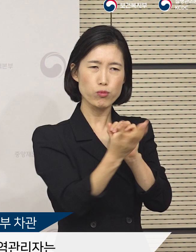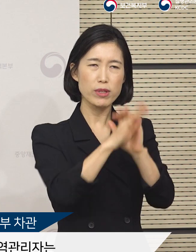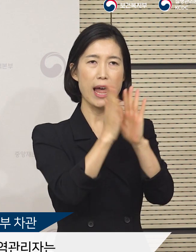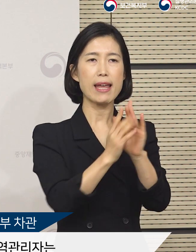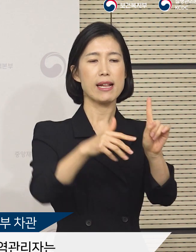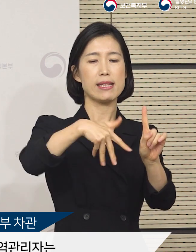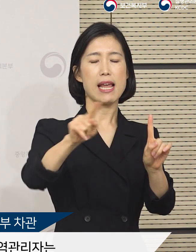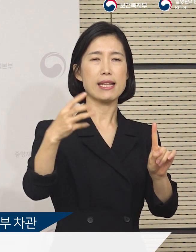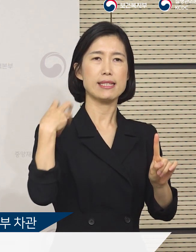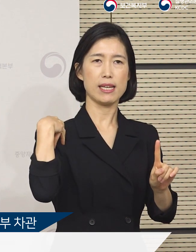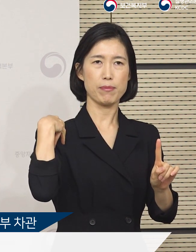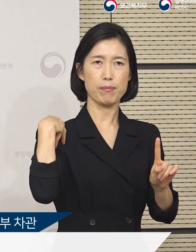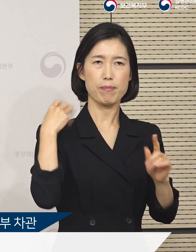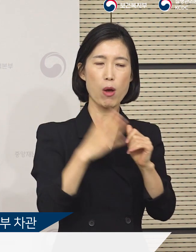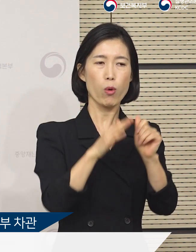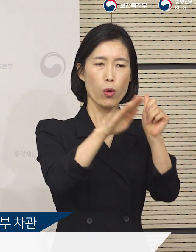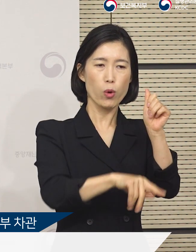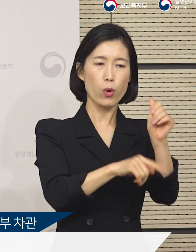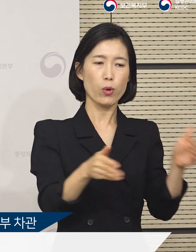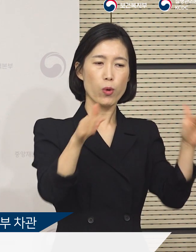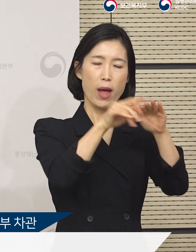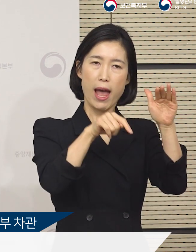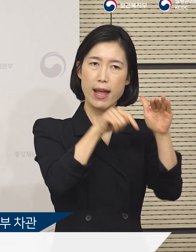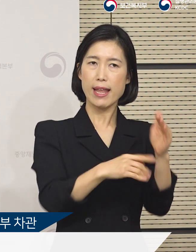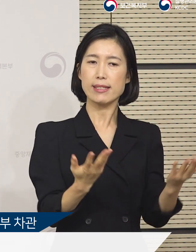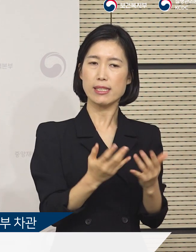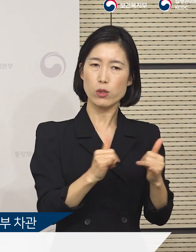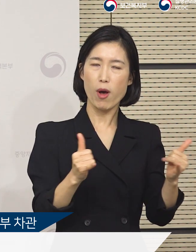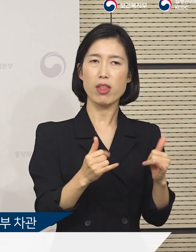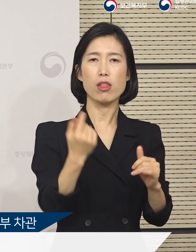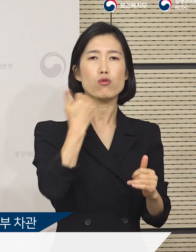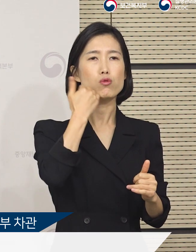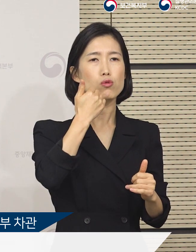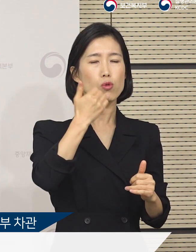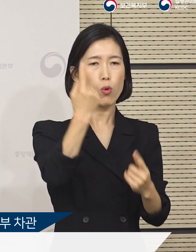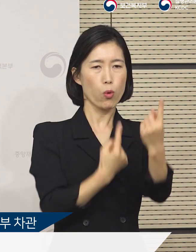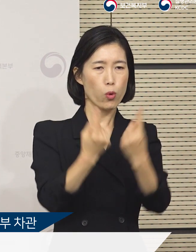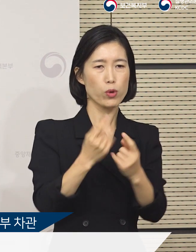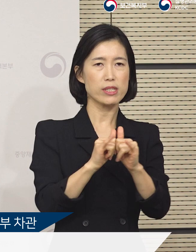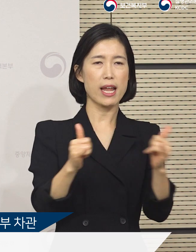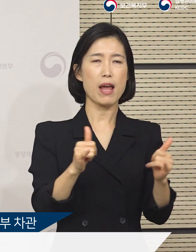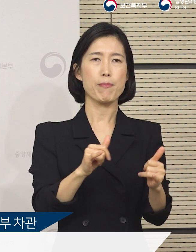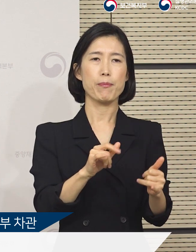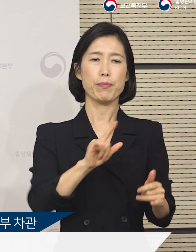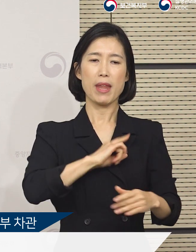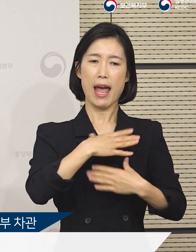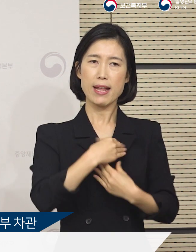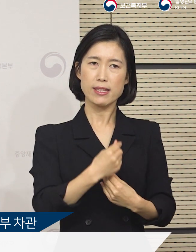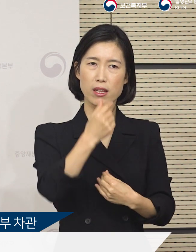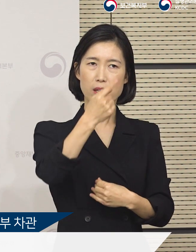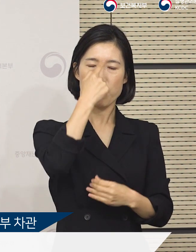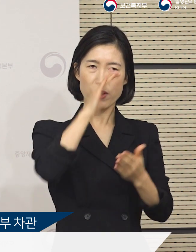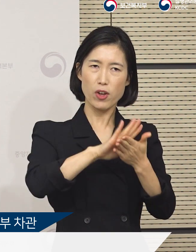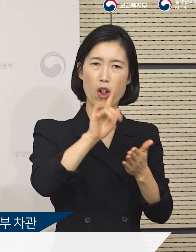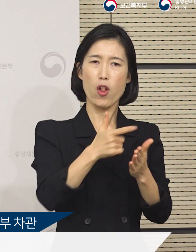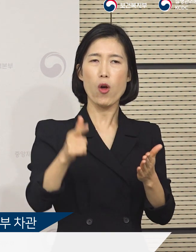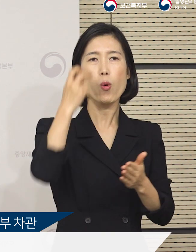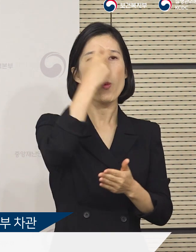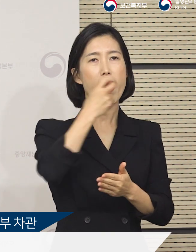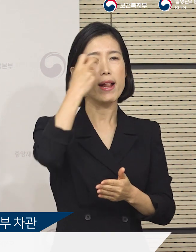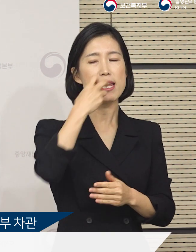책임을 지고 종사자와 방문자나 이용자들의 안전 여부를 확인하고